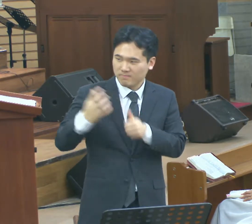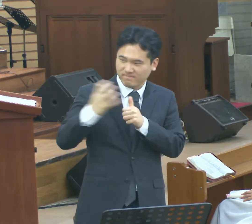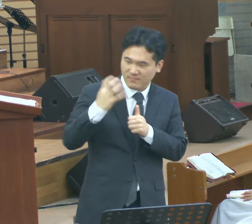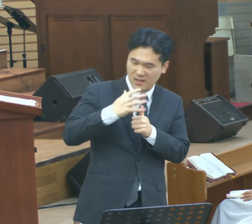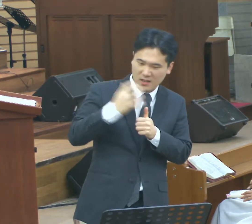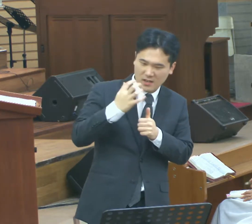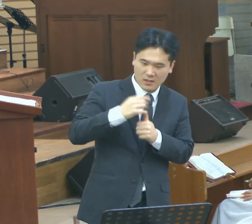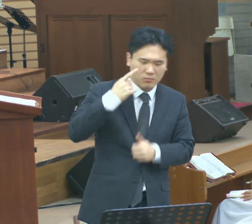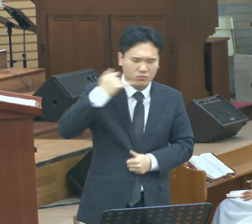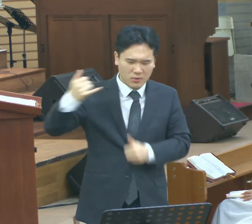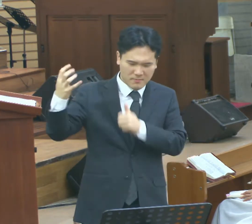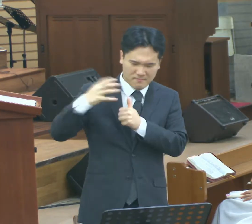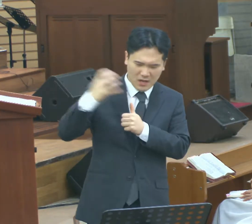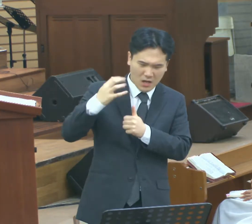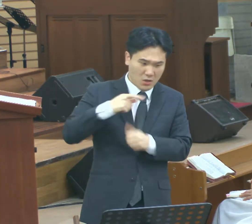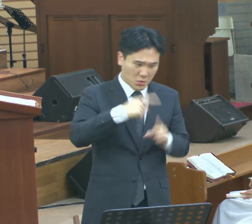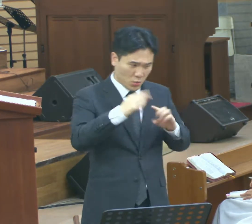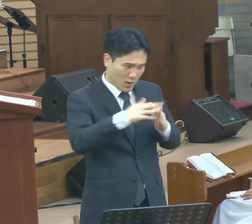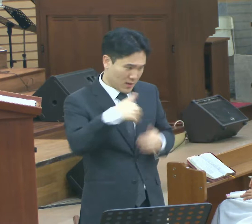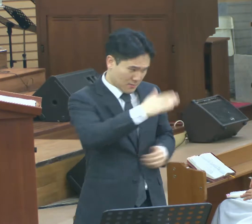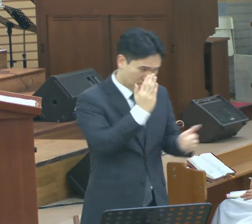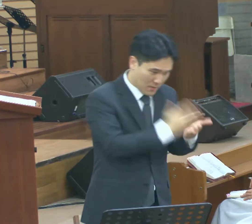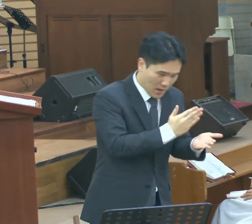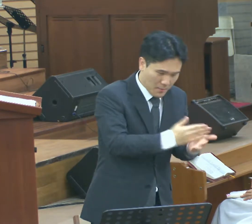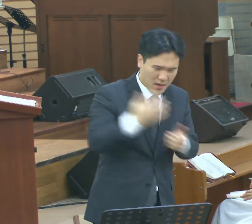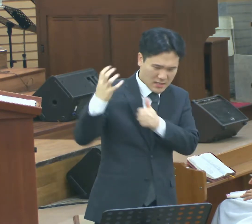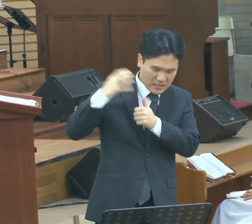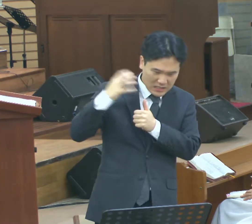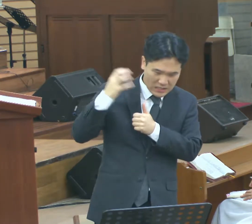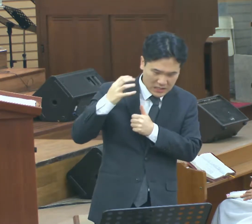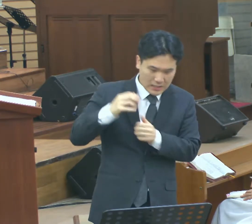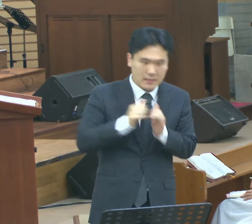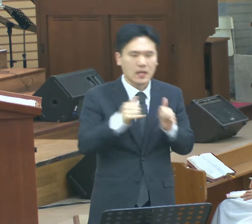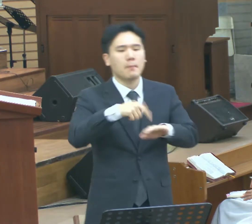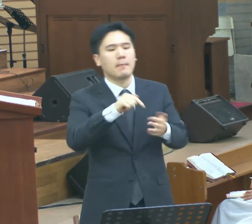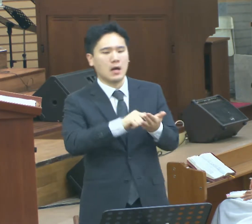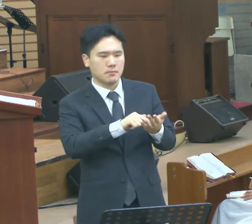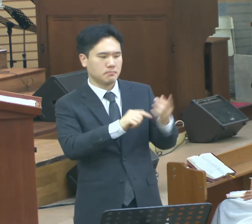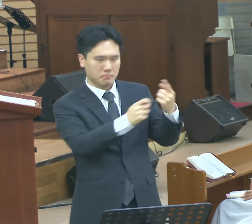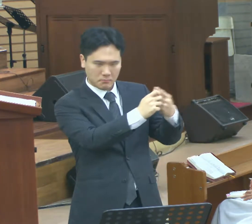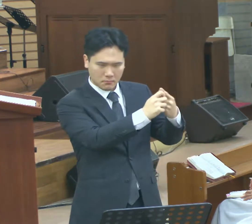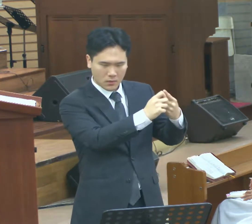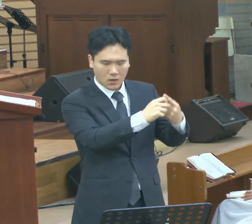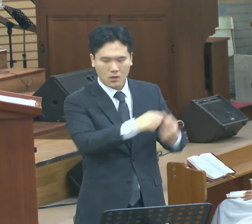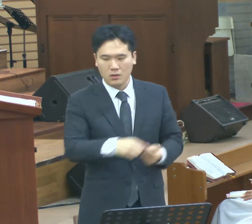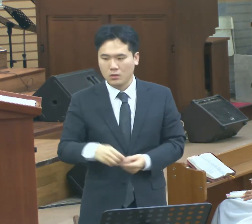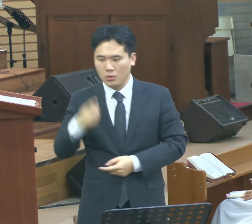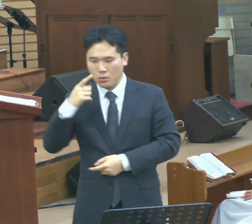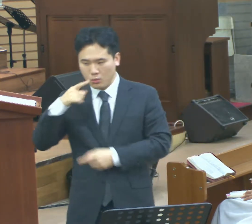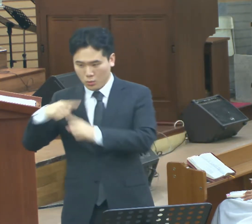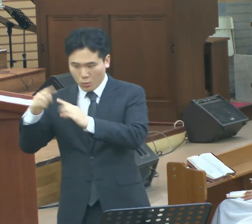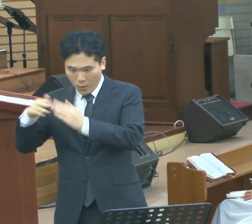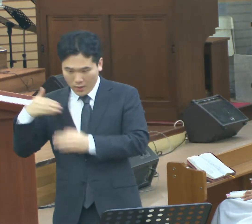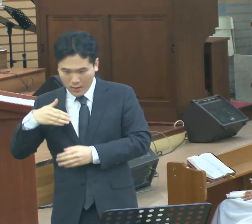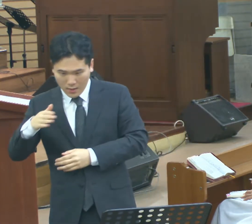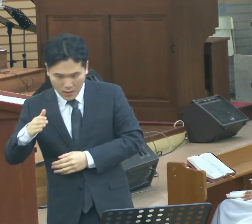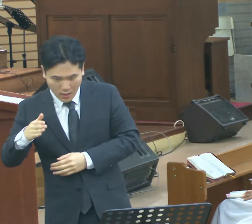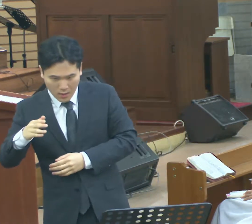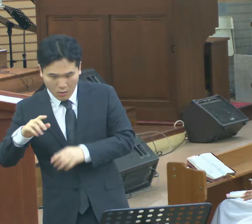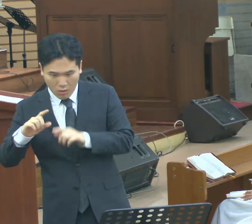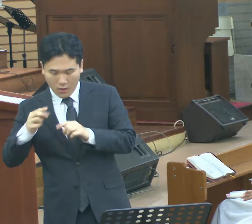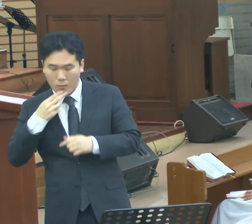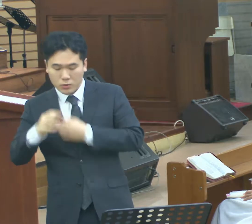사람이 간절할까요? 교회 안 가면 용돈 끊어버린다고 얘기해서 어쩔 수 없이 교회에